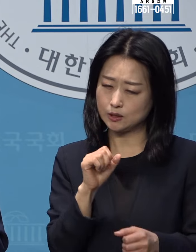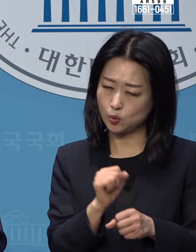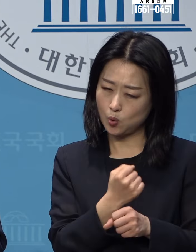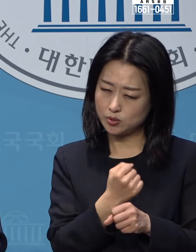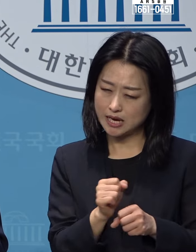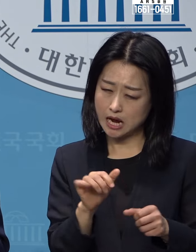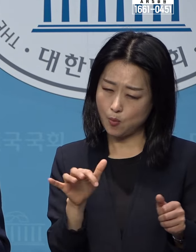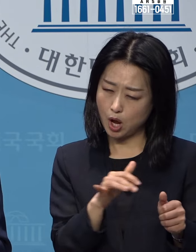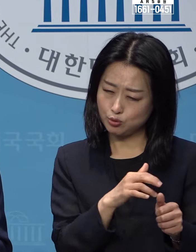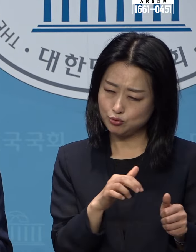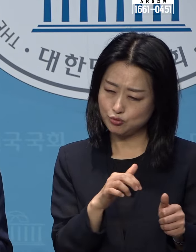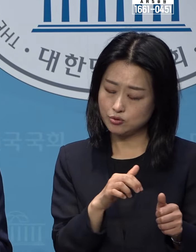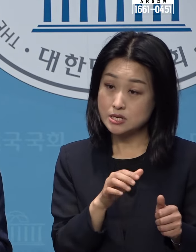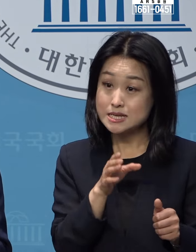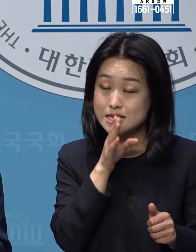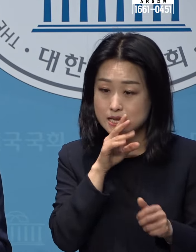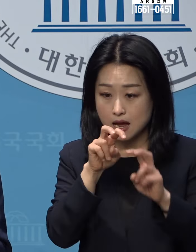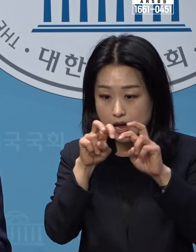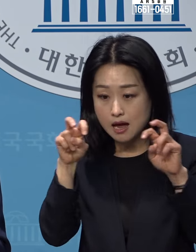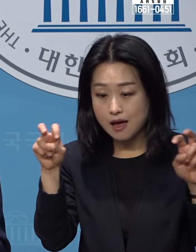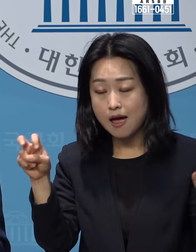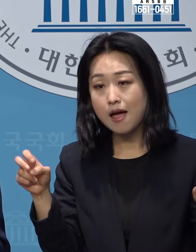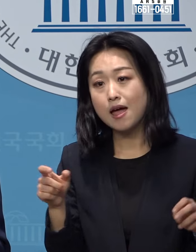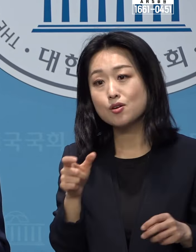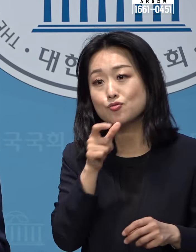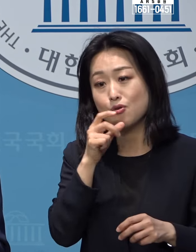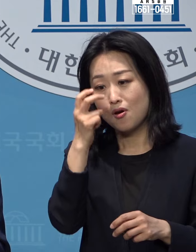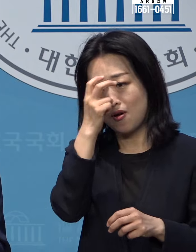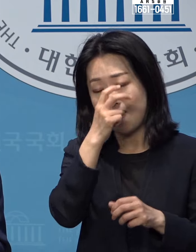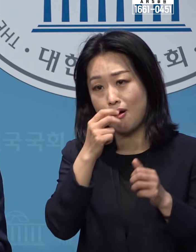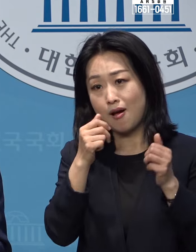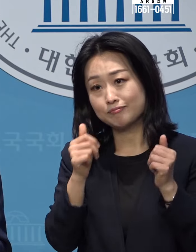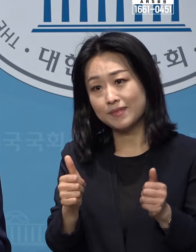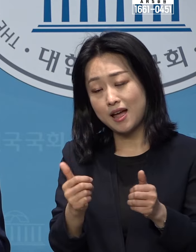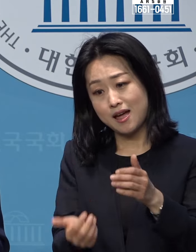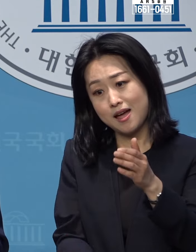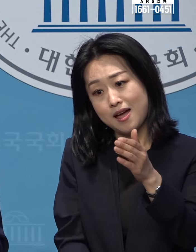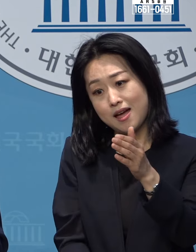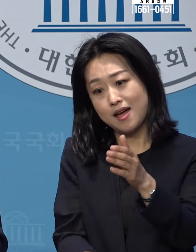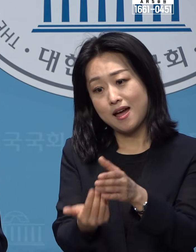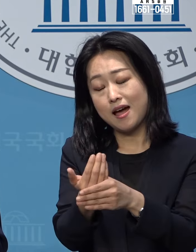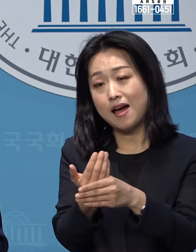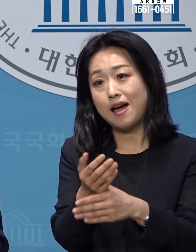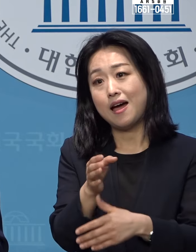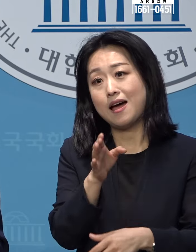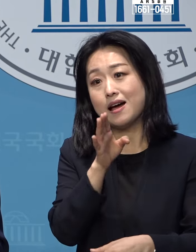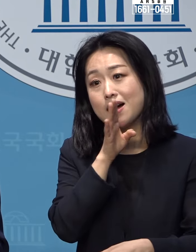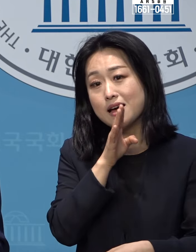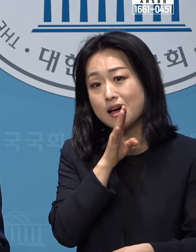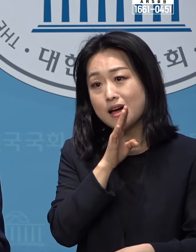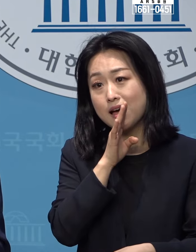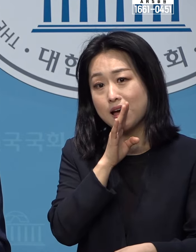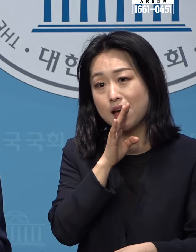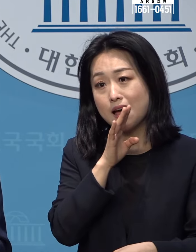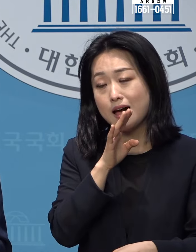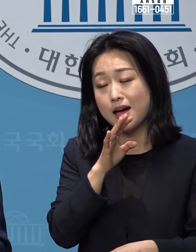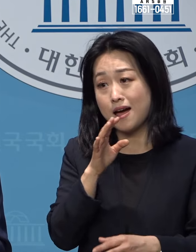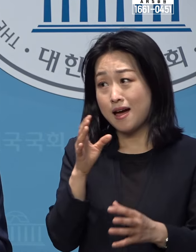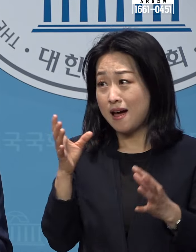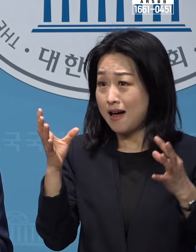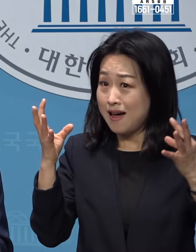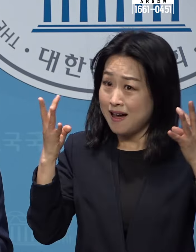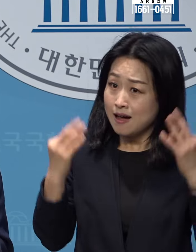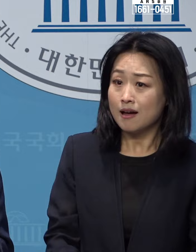살펴보니 수원지검의 이런 행태는 사건 조작은 그야말로 빙산의